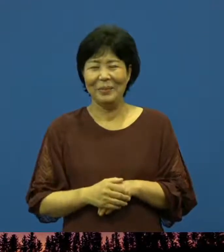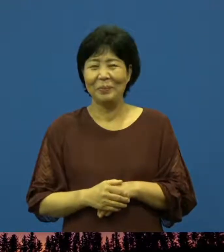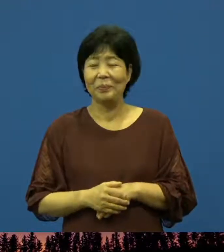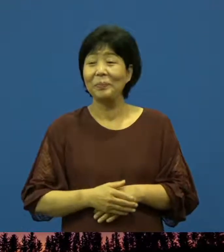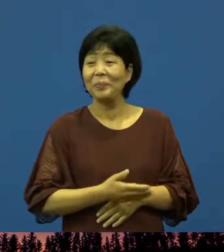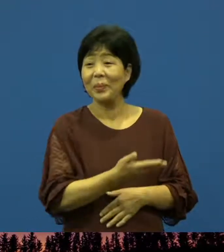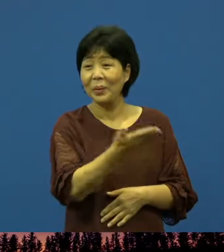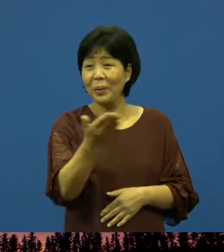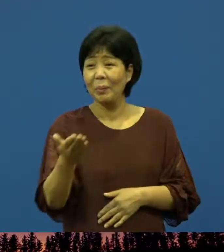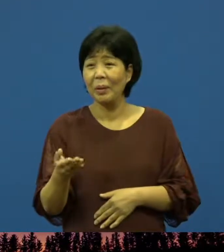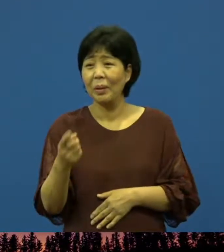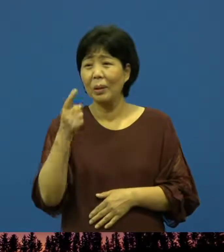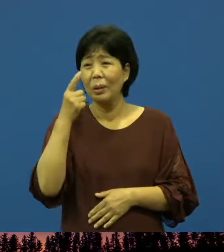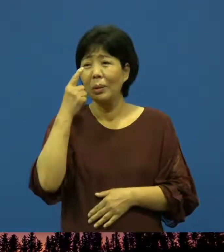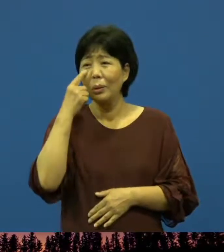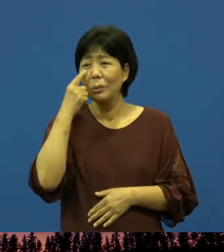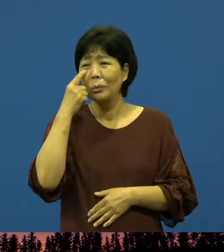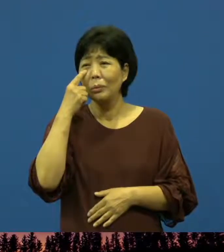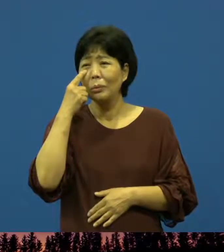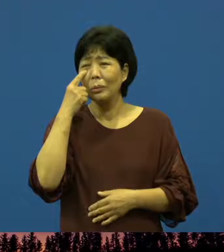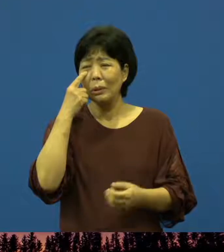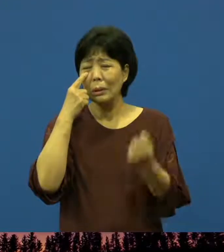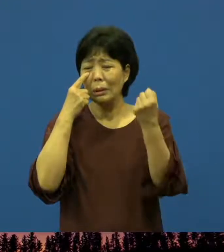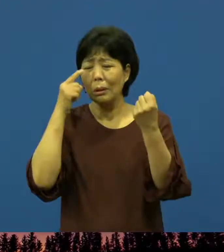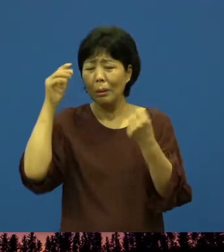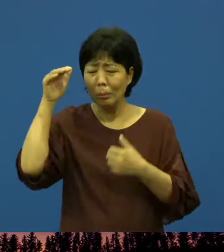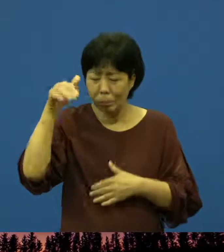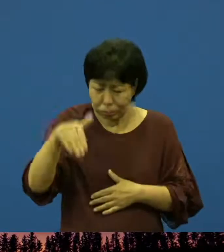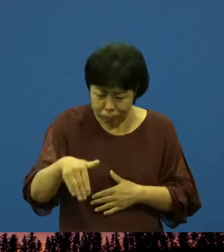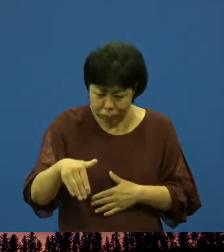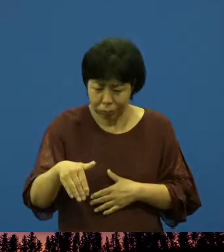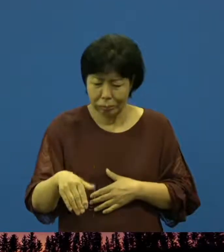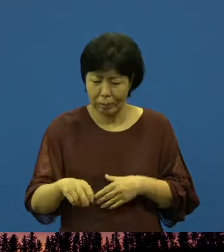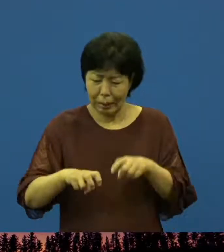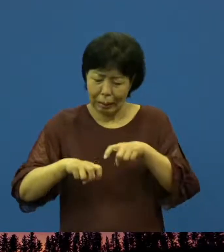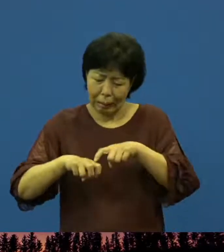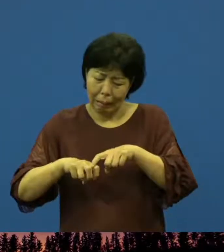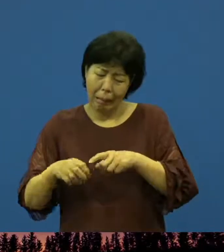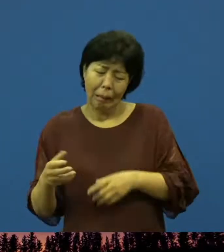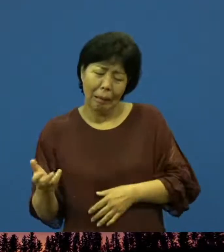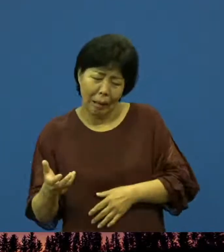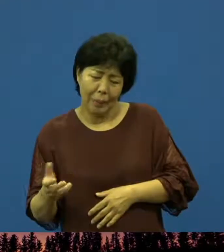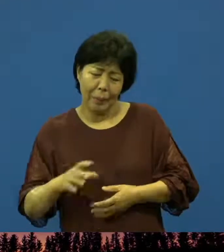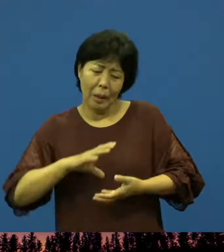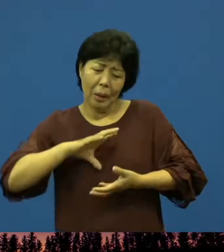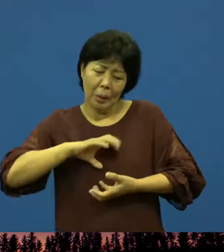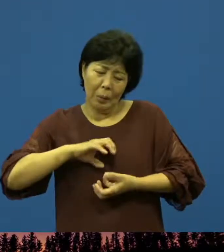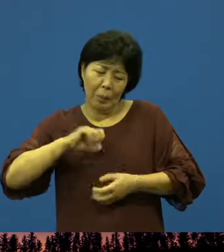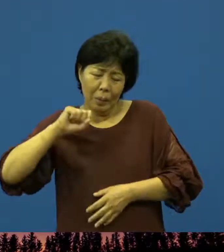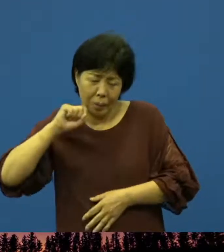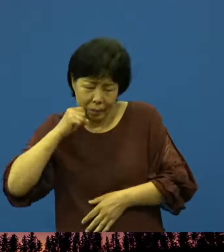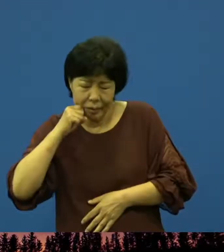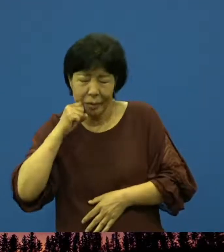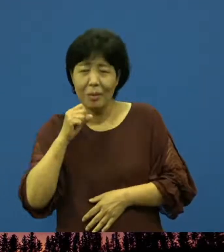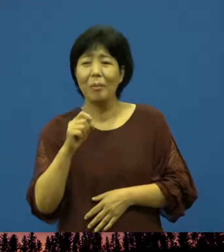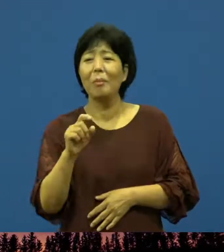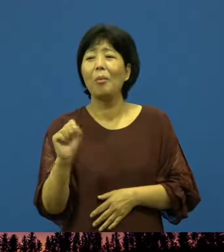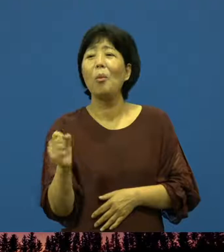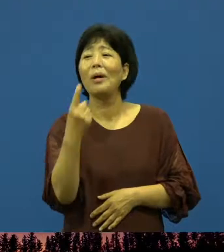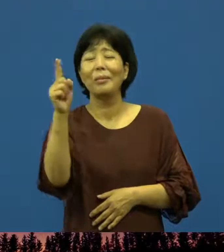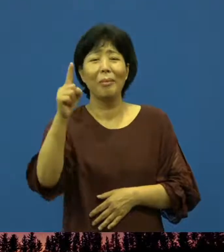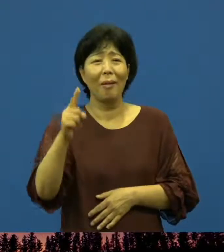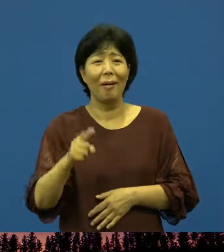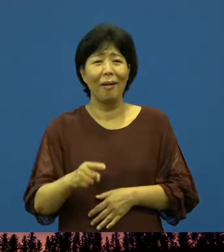여러분, 눈이 어두워진다는 거, 발다리가 쑤신다는 거, 관절에 문제가 생긴다는 거, 소화가 잘 안 된다는 거, 노화가 끊임없이 진행되고 있는